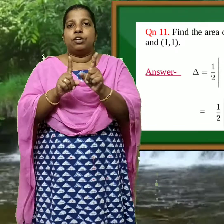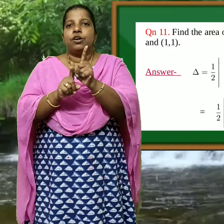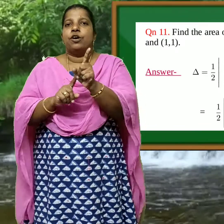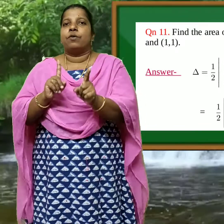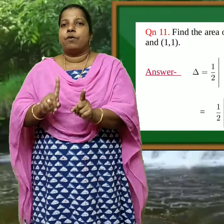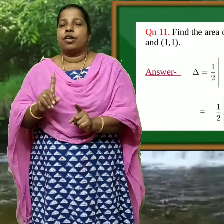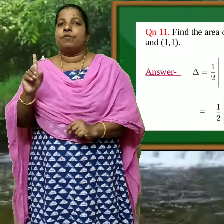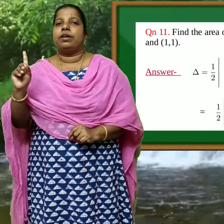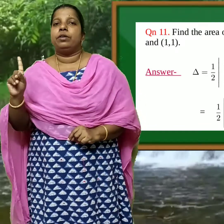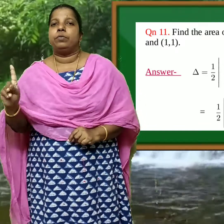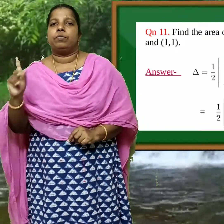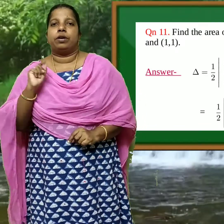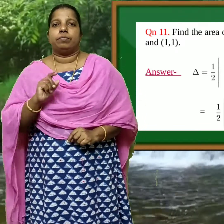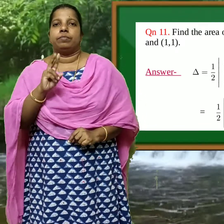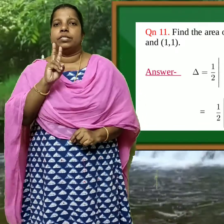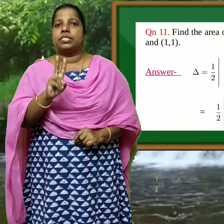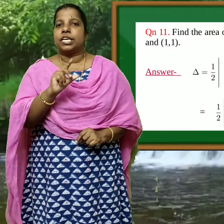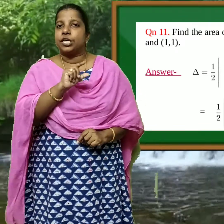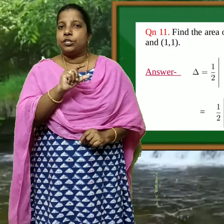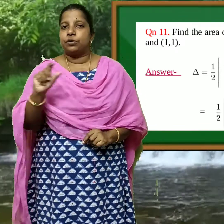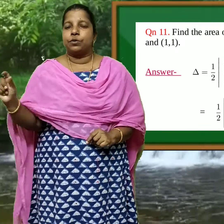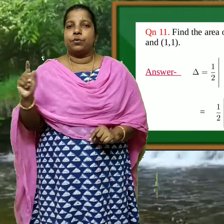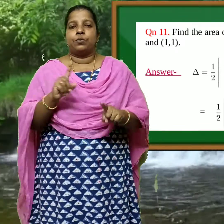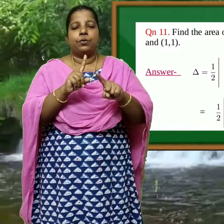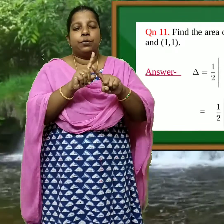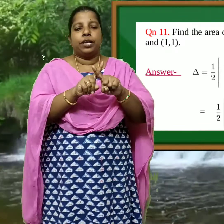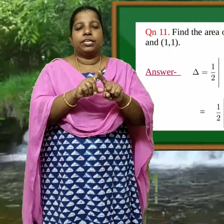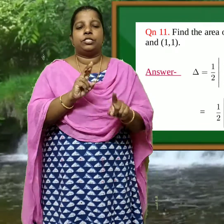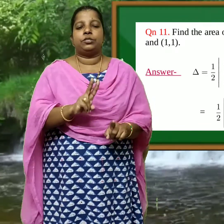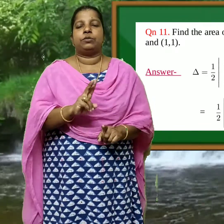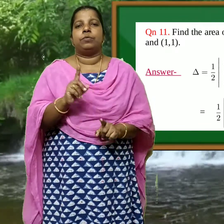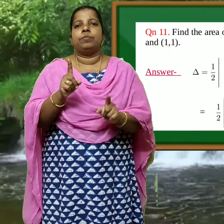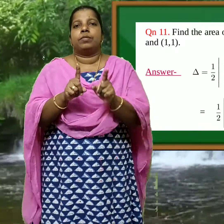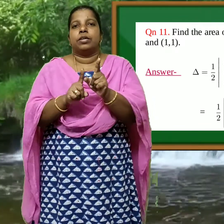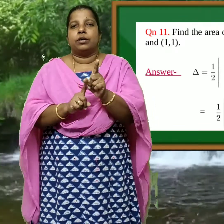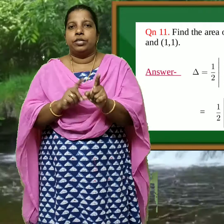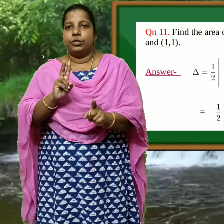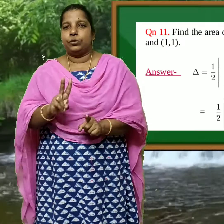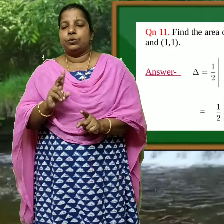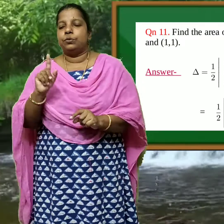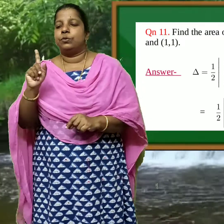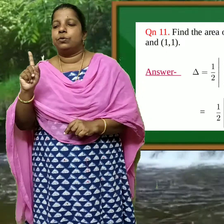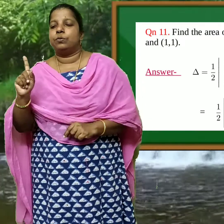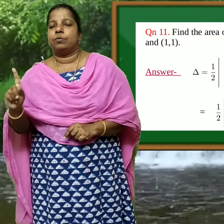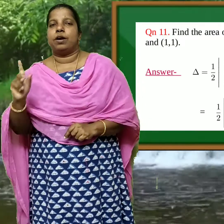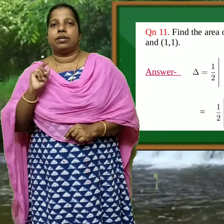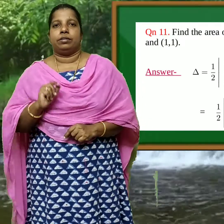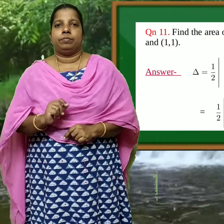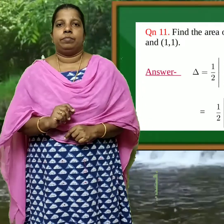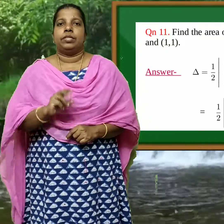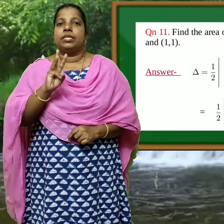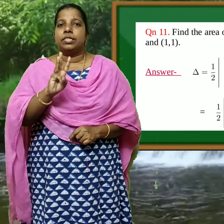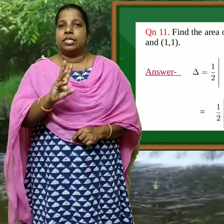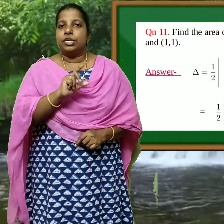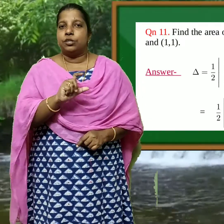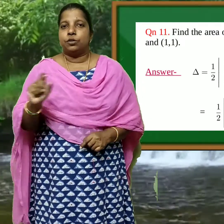x1 y1 1, second row s2 y2 1, third